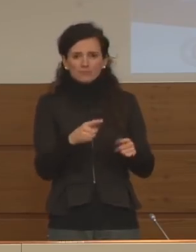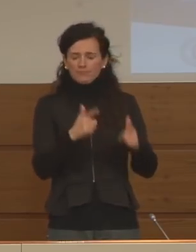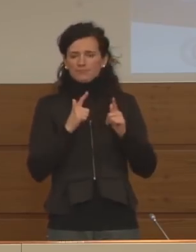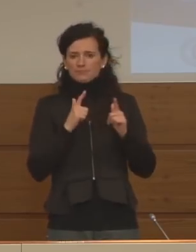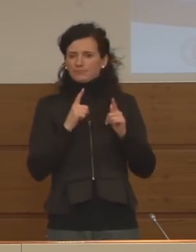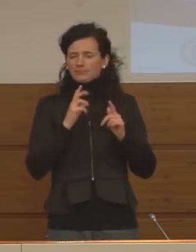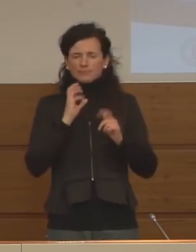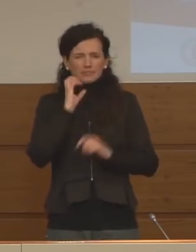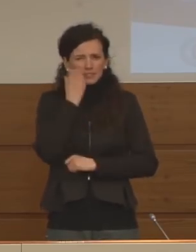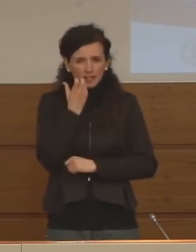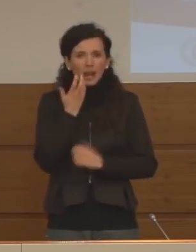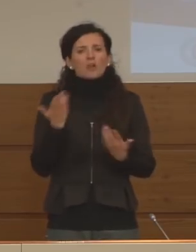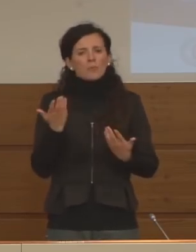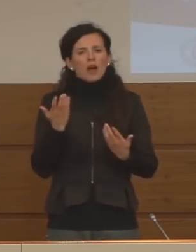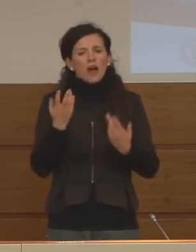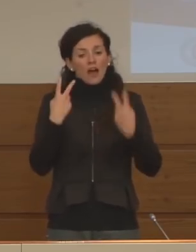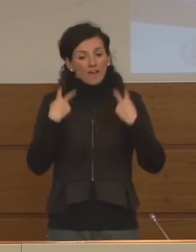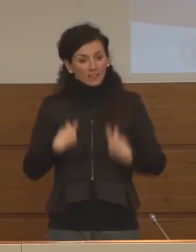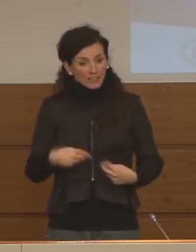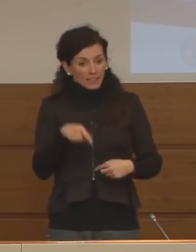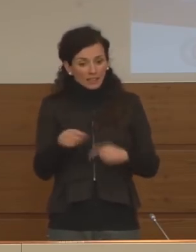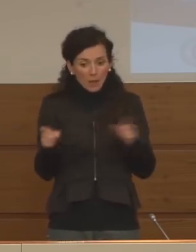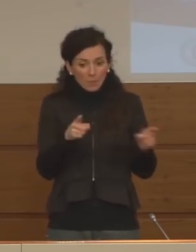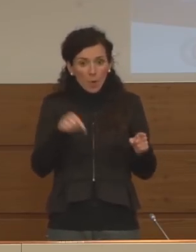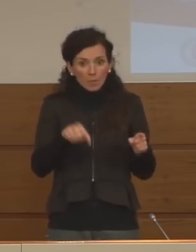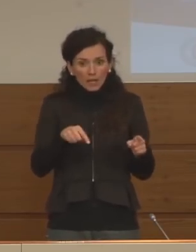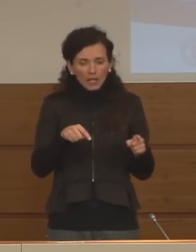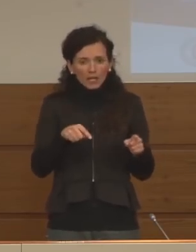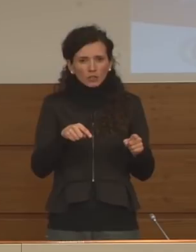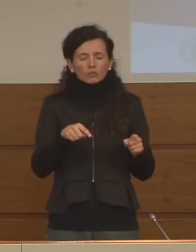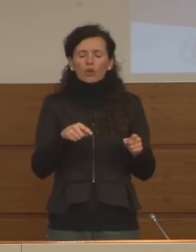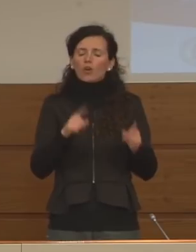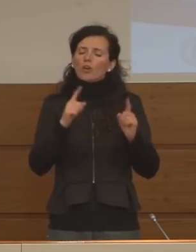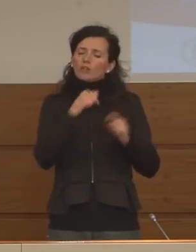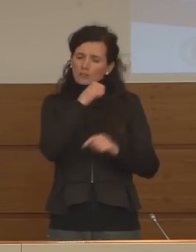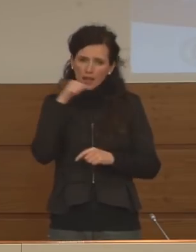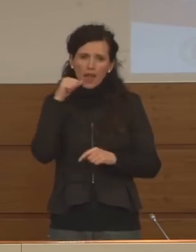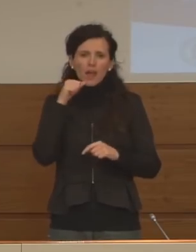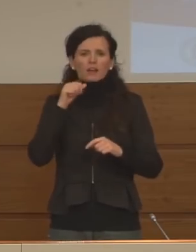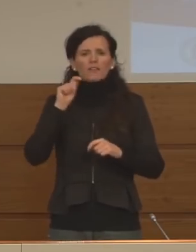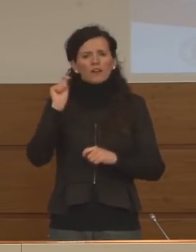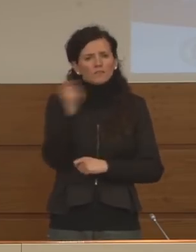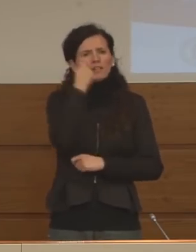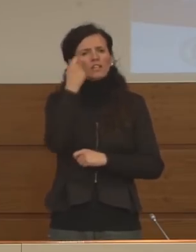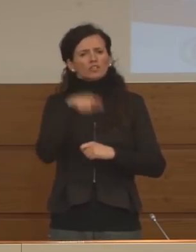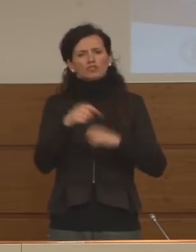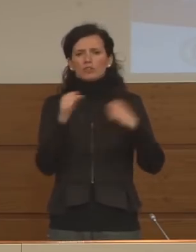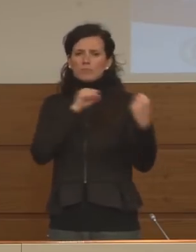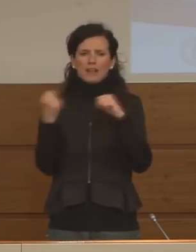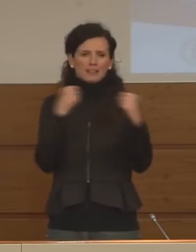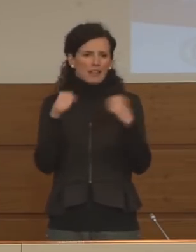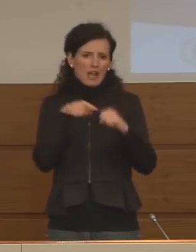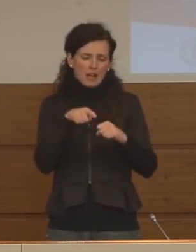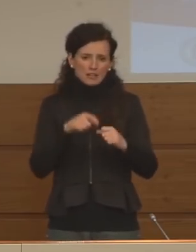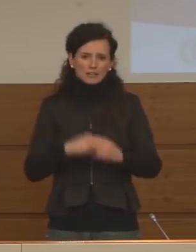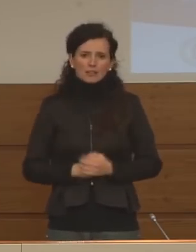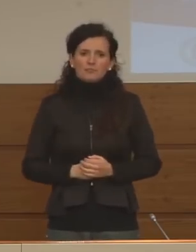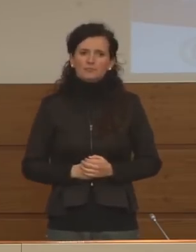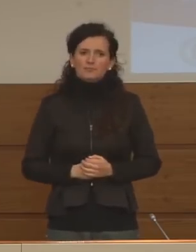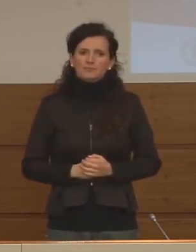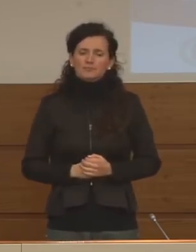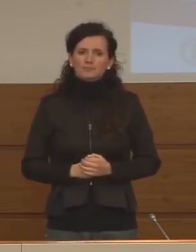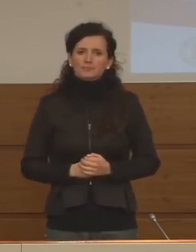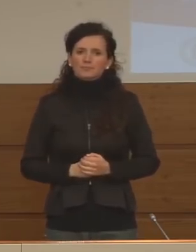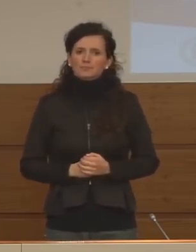comprendere e quella che serve per permetterci di vincere questa battaglia la seconda arma